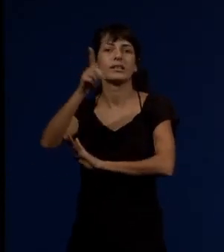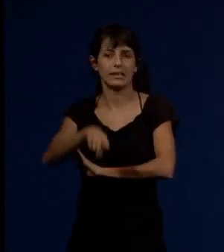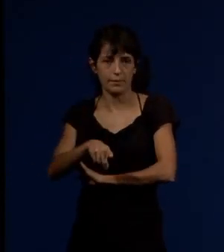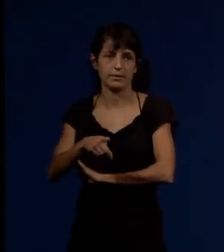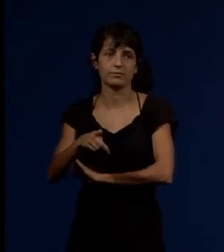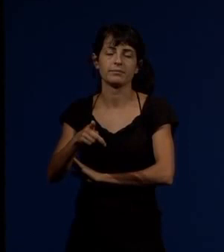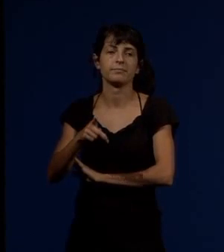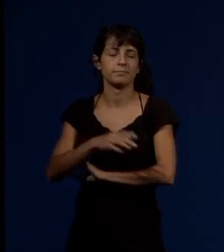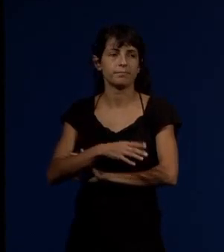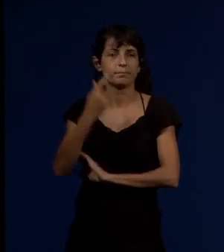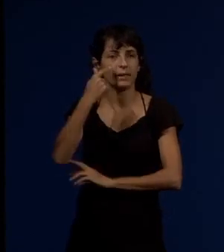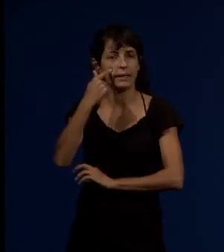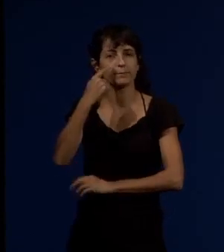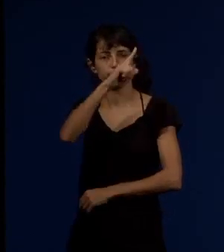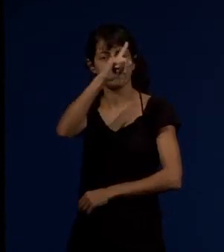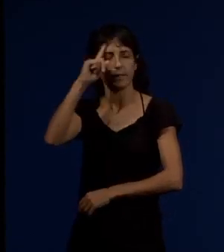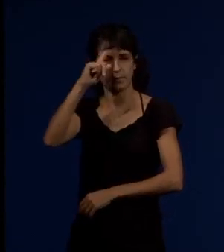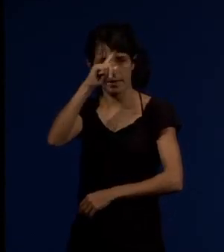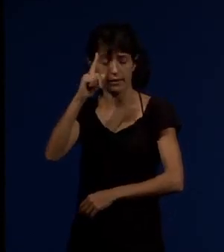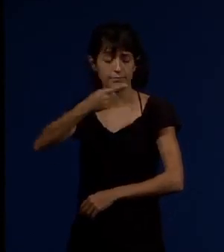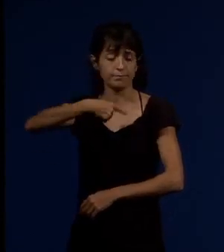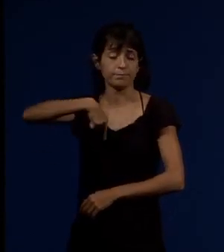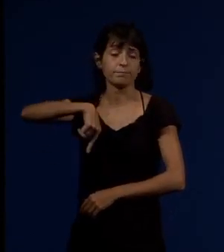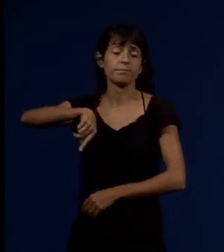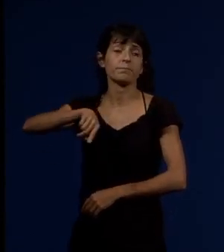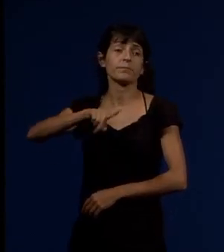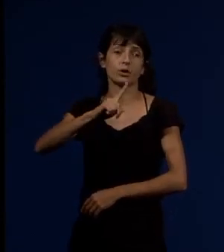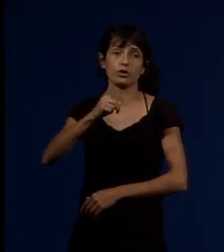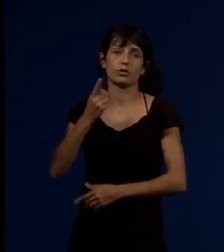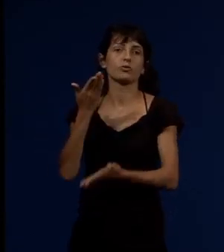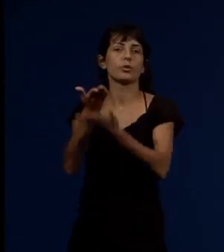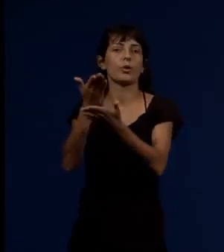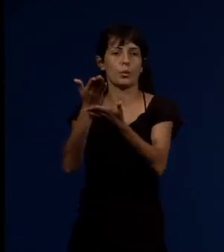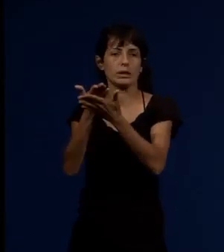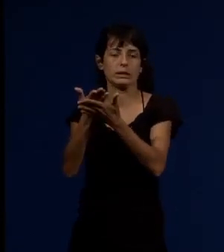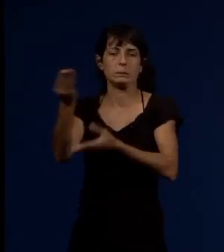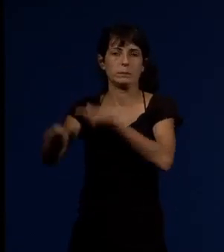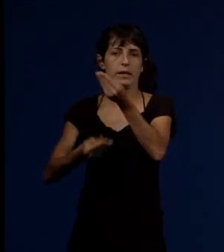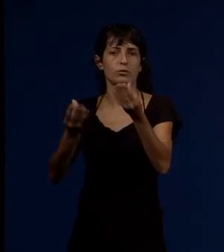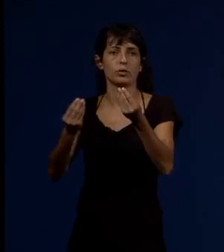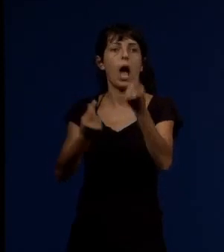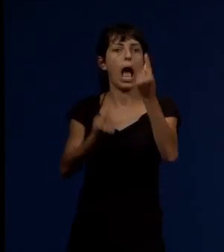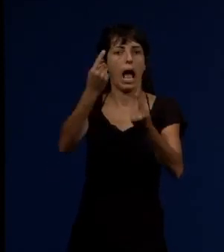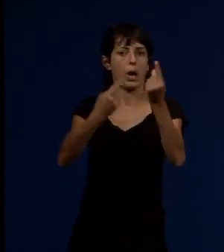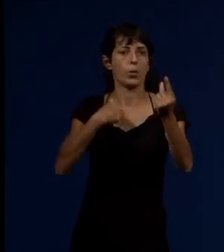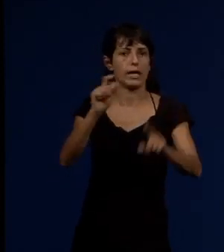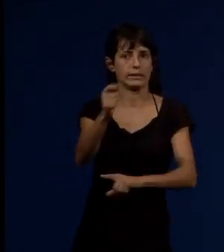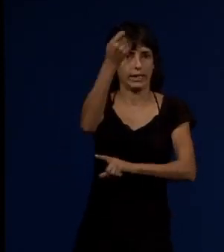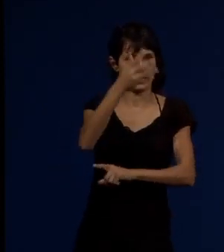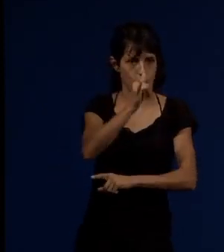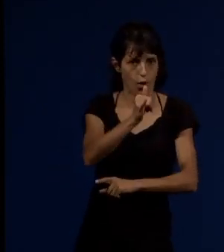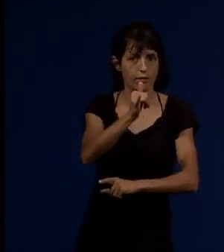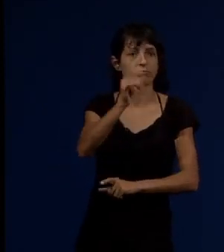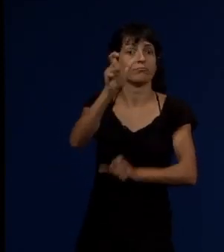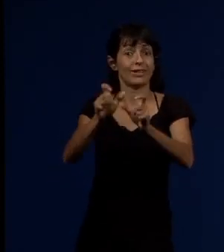E fixádevos, en Madrid presentamos moitísimas iniciativas, mesmo algunhas as sacamos con éxito, o coñecen os traballadores e as